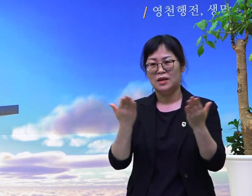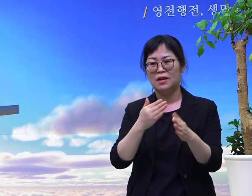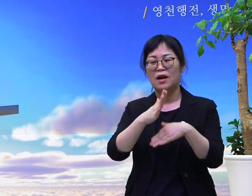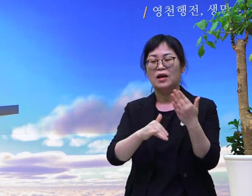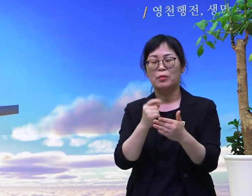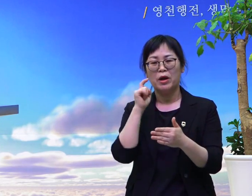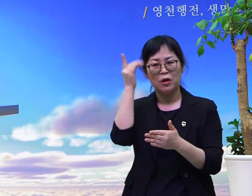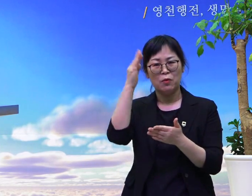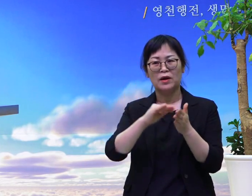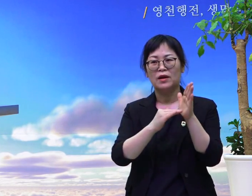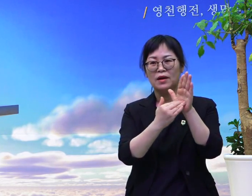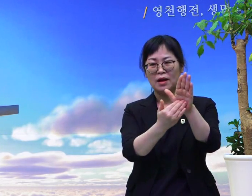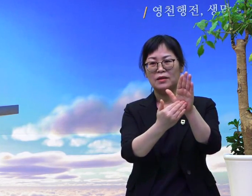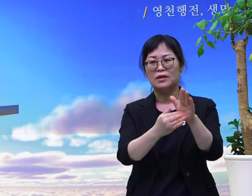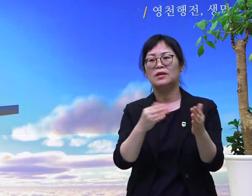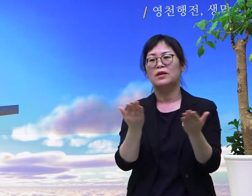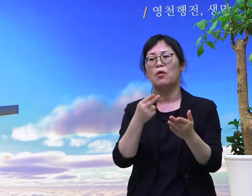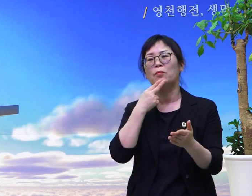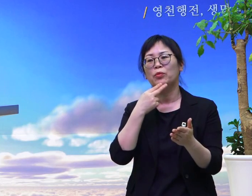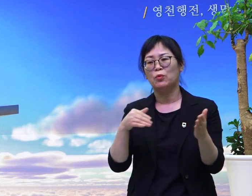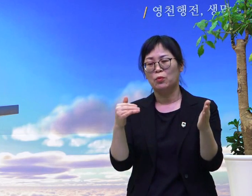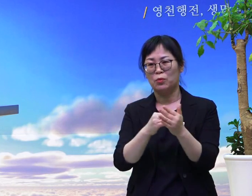하여 주시옵소서.